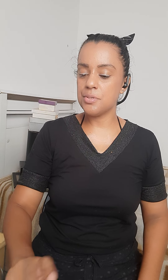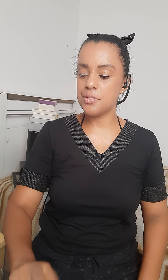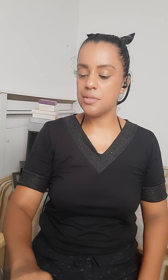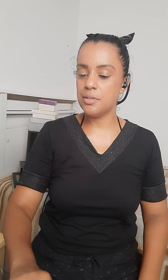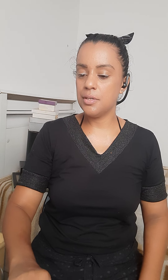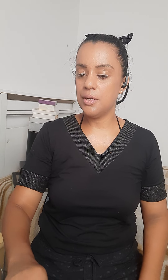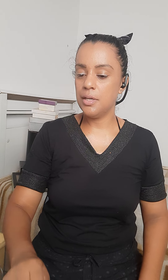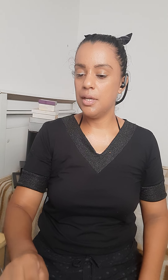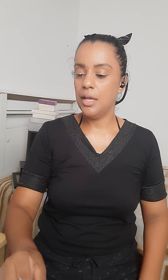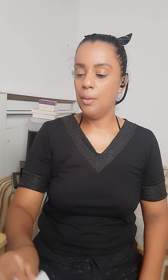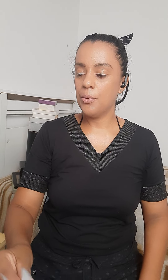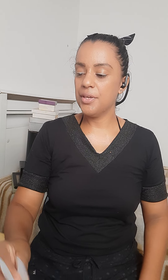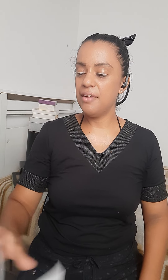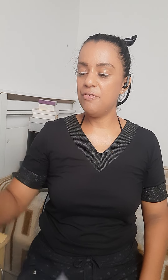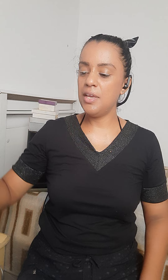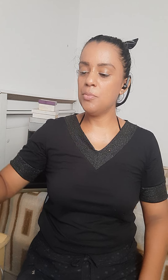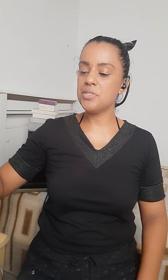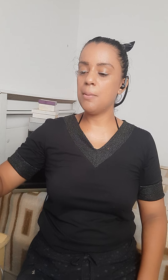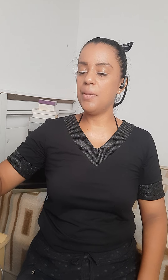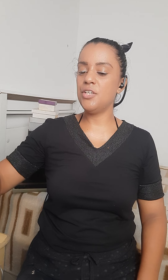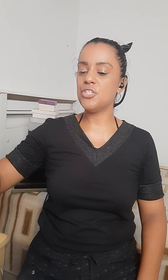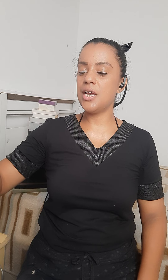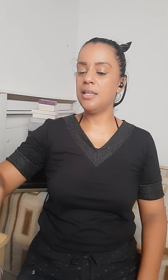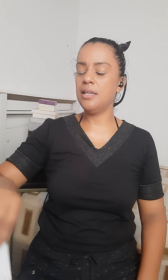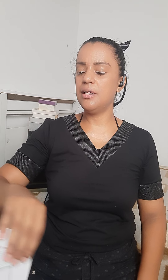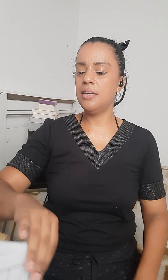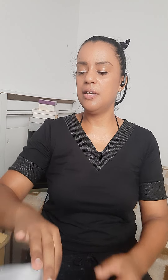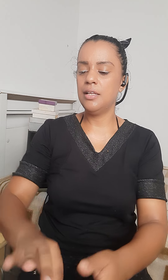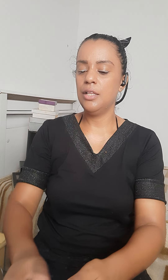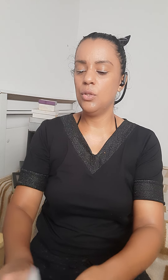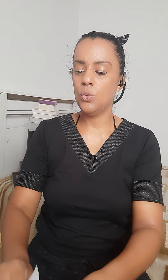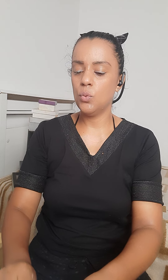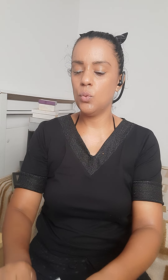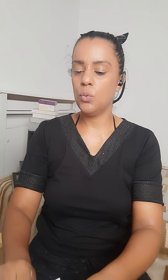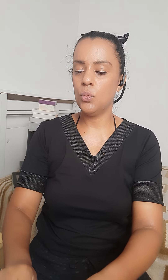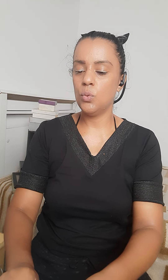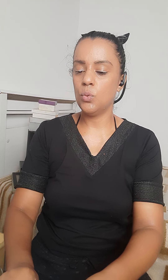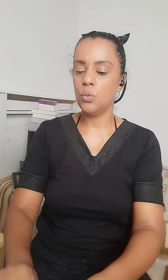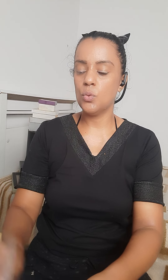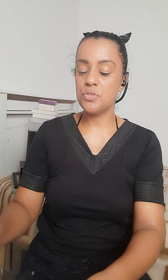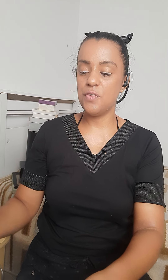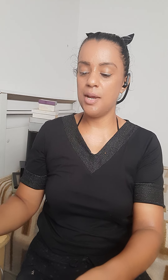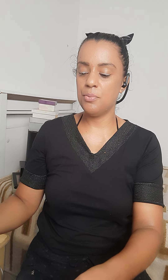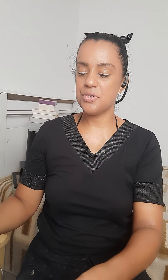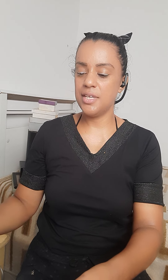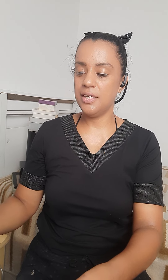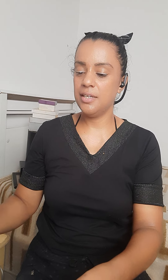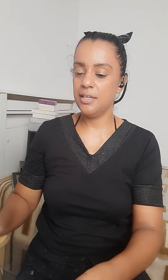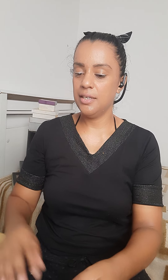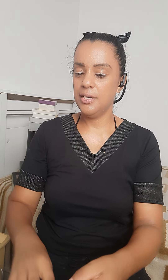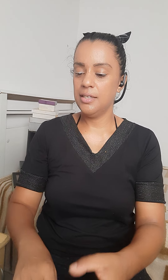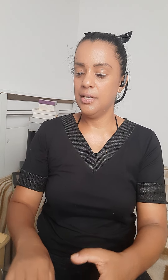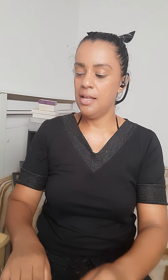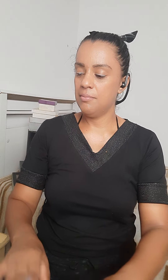cumprimentos. Porque vimos também já, né, os verbos, né?